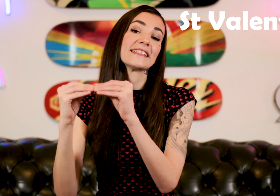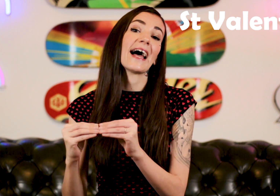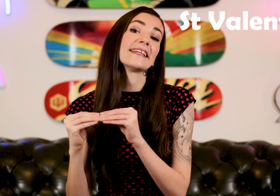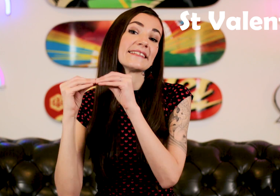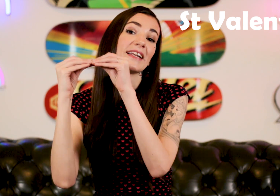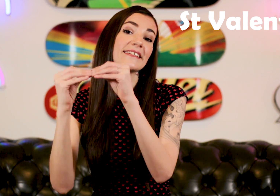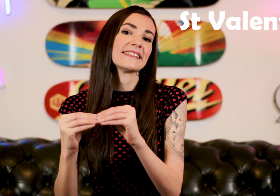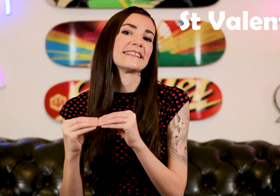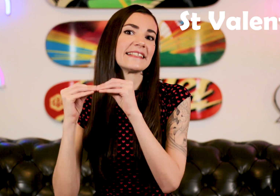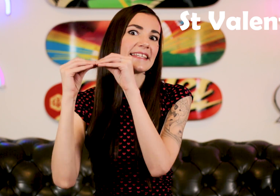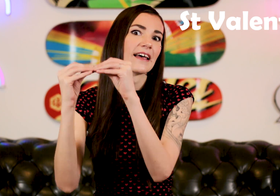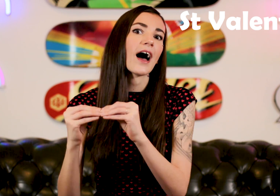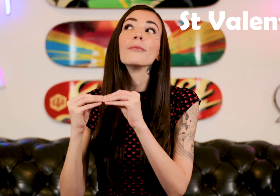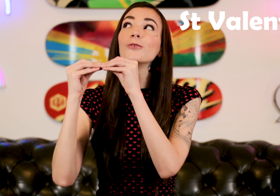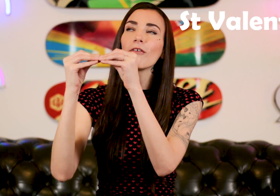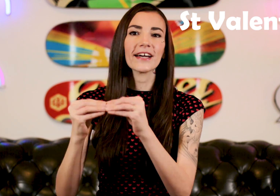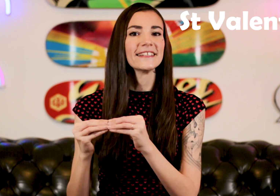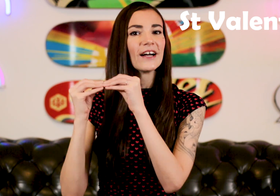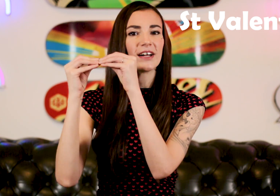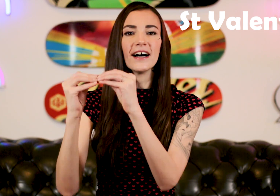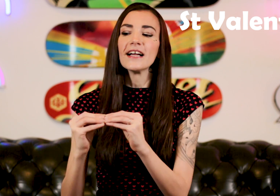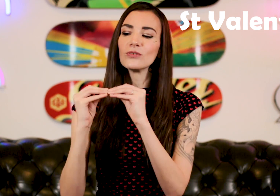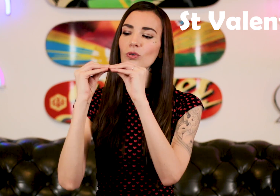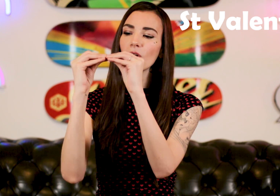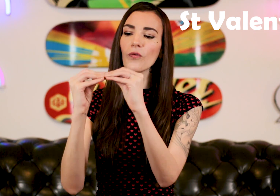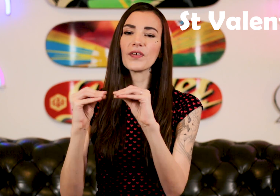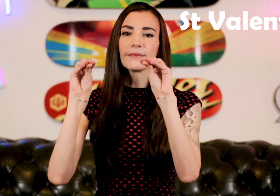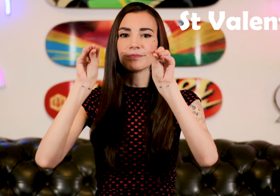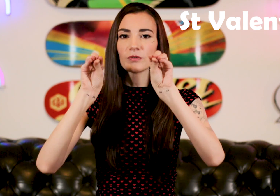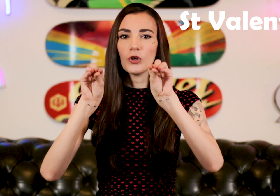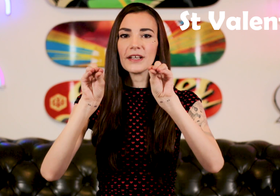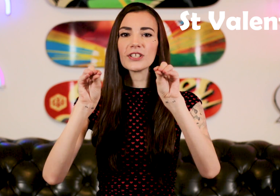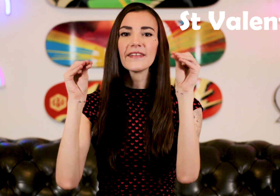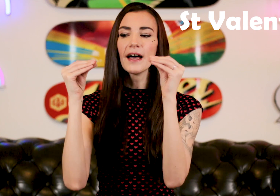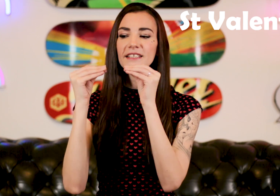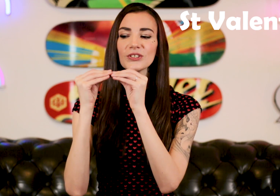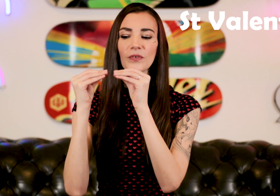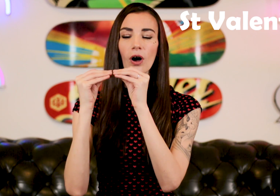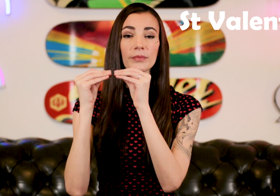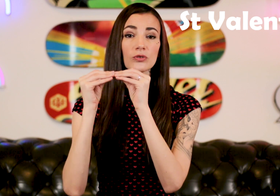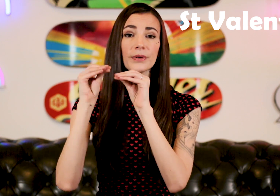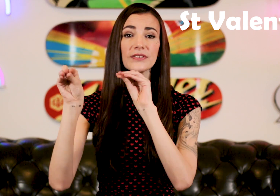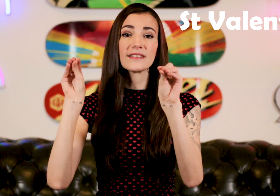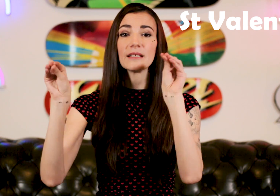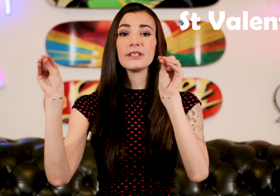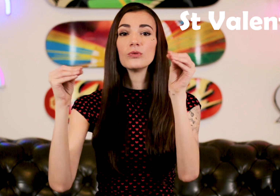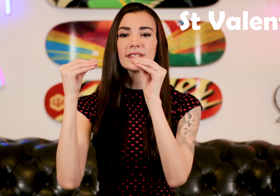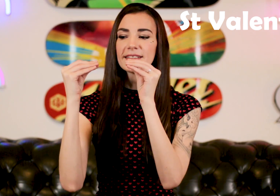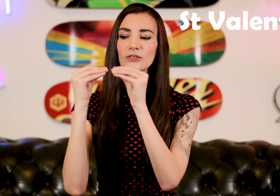c'est la Saint amour en vrai. Voilà. Donc on fait deux becs de canard qui se font un bisou, parce que ça c'est des bisous, et ça c'est deux